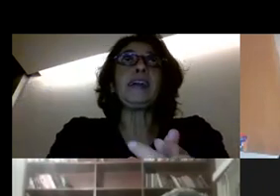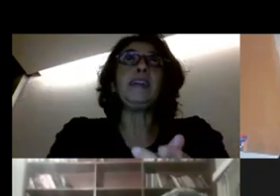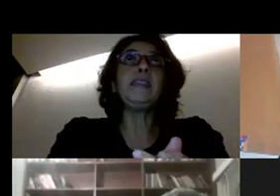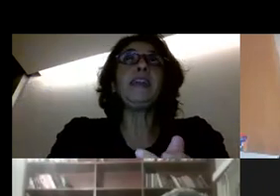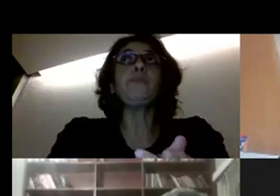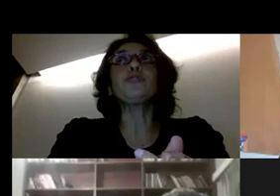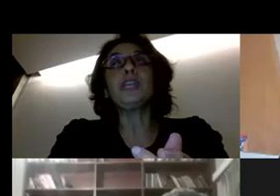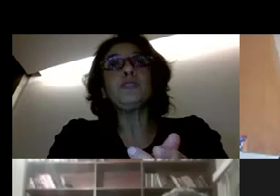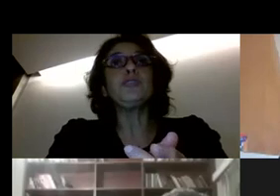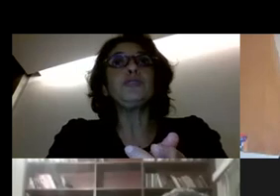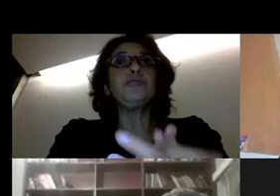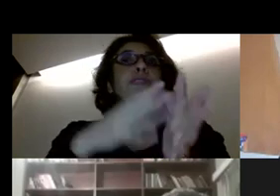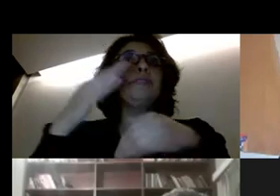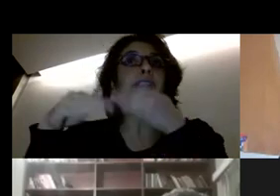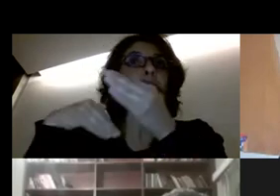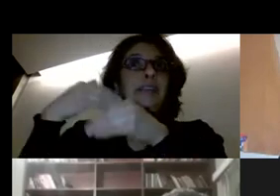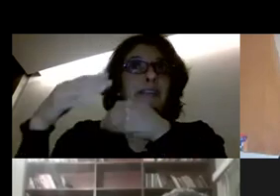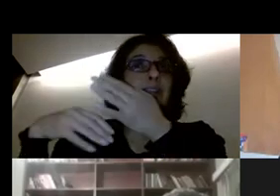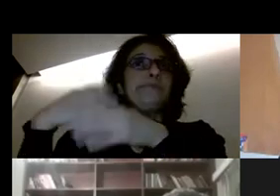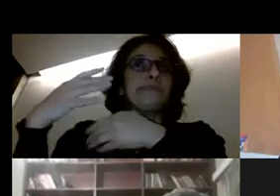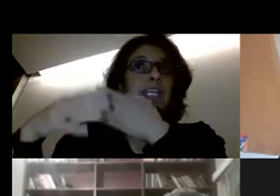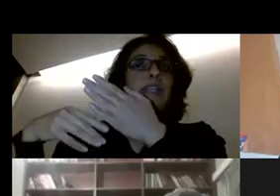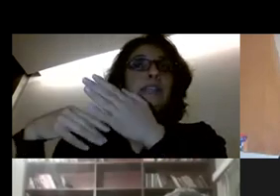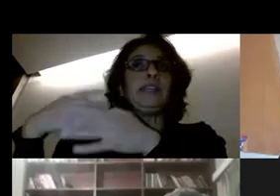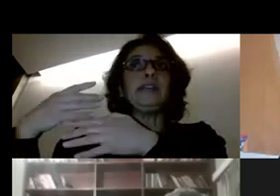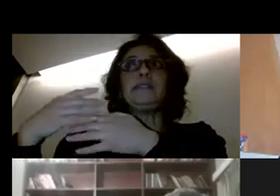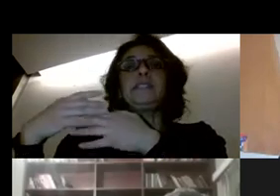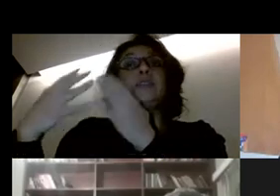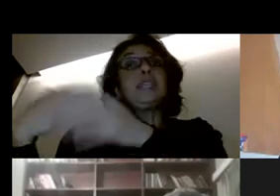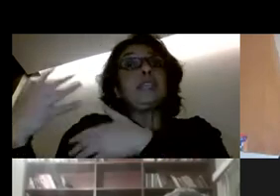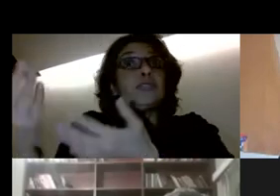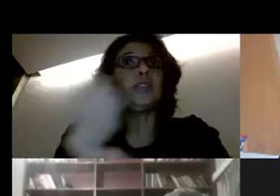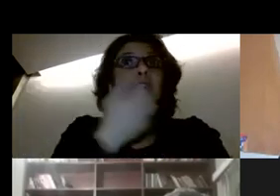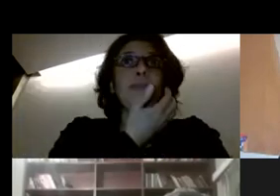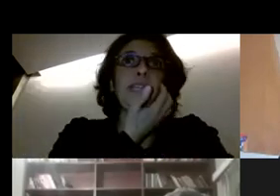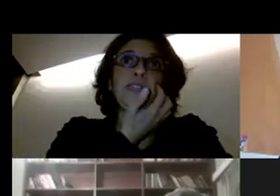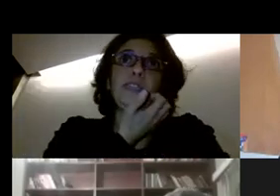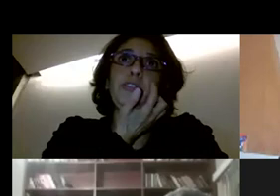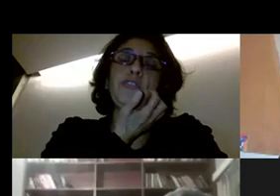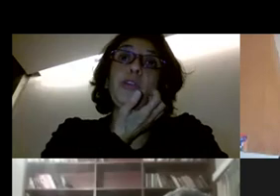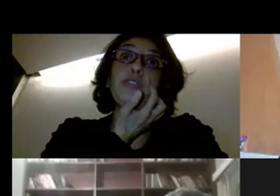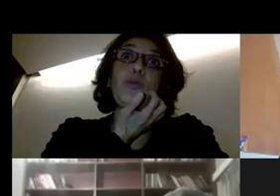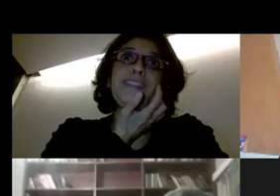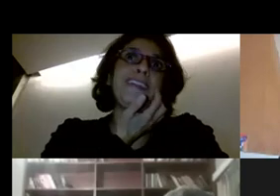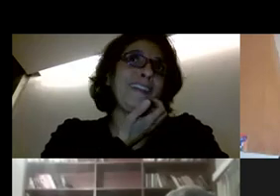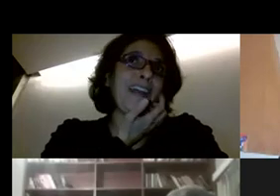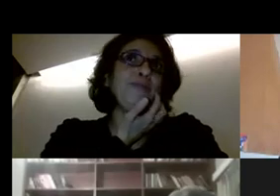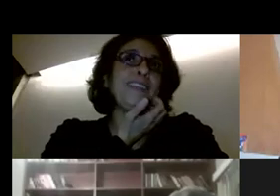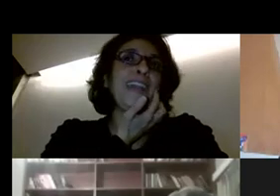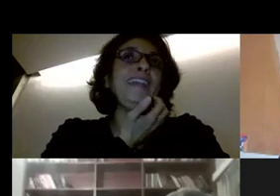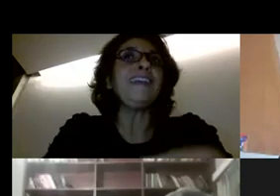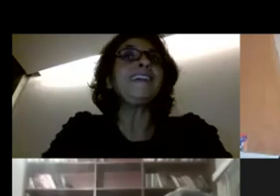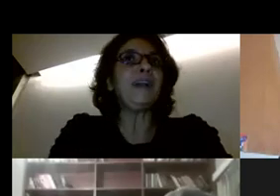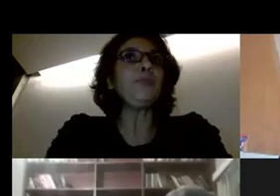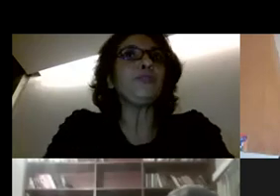a raíz de procesos de sistematización de la investigación, nos fuimos dando cuenta que, claro,